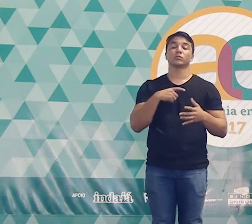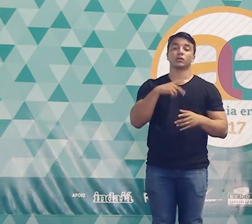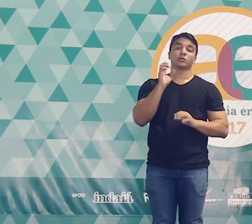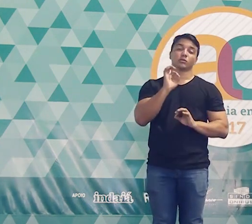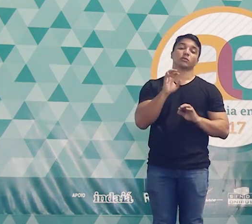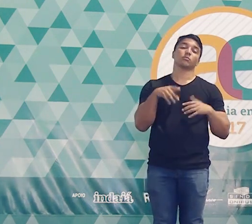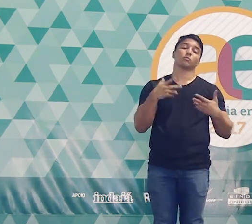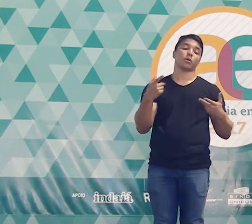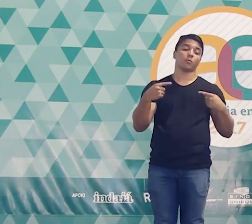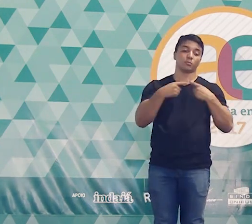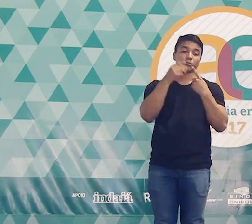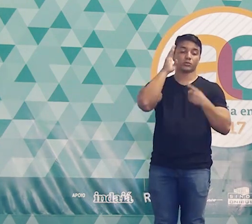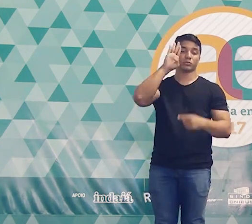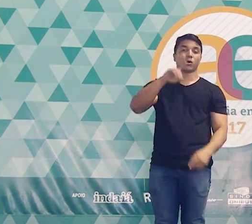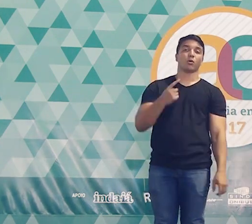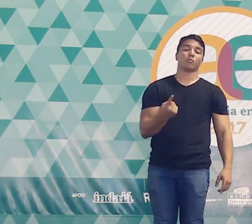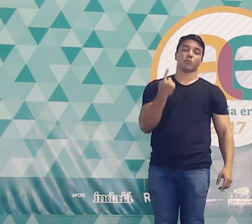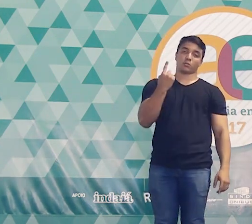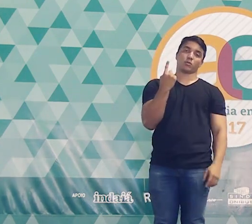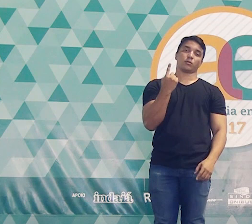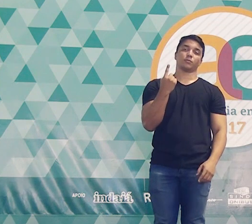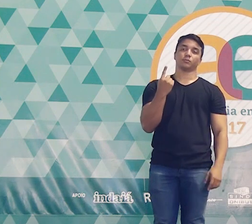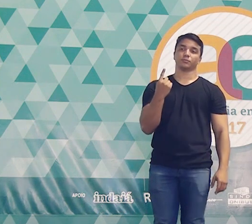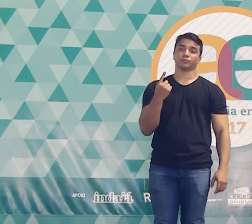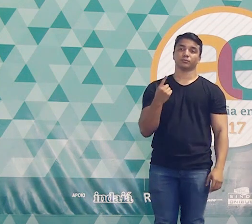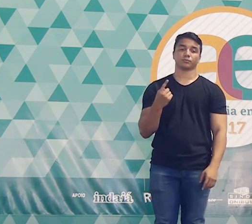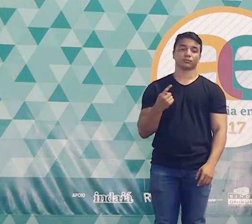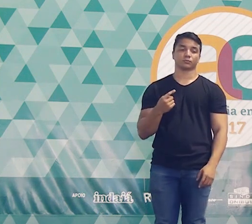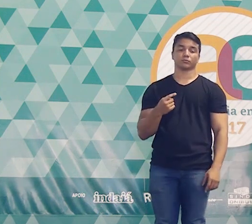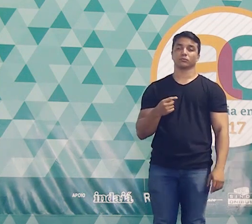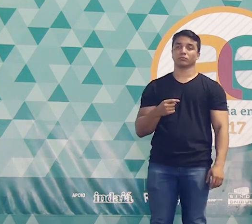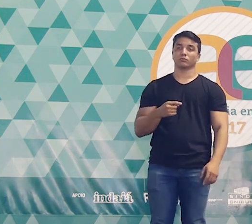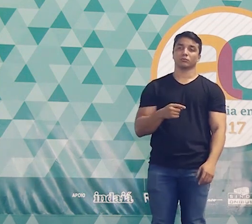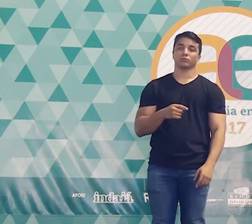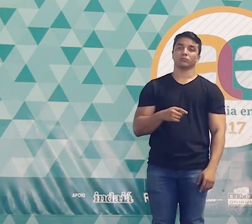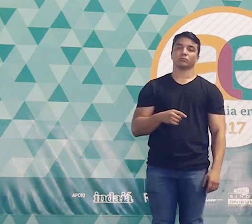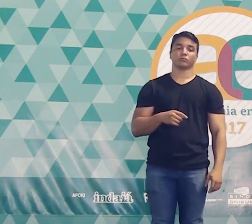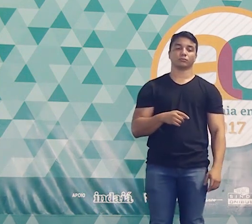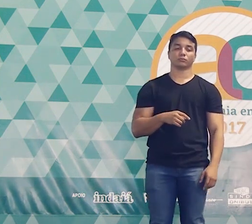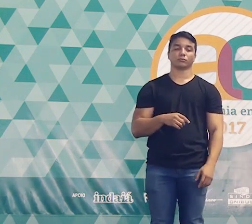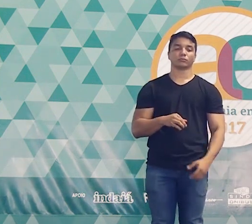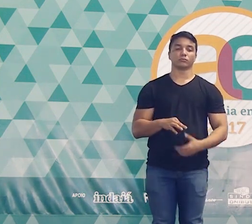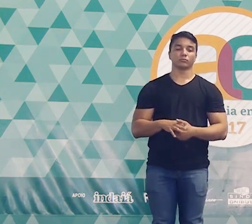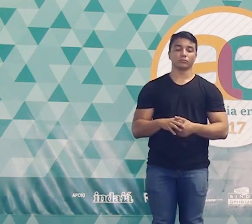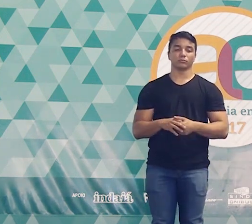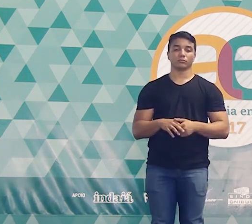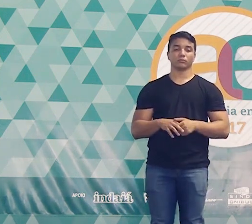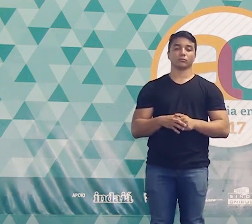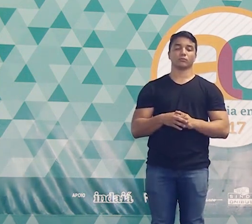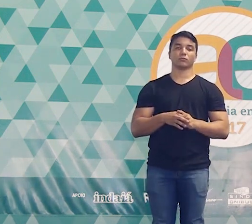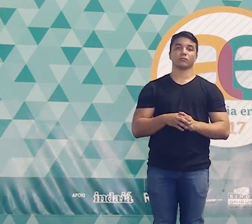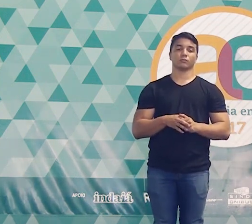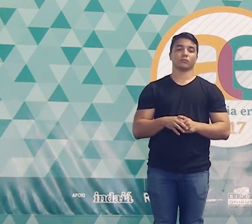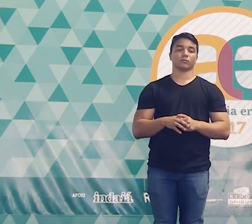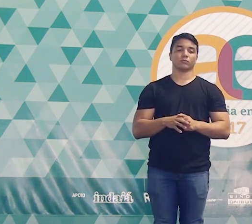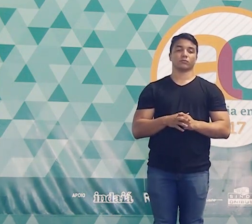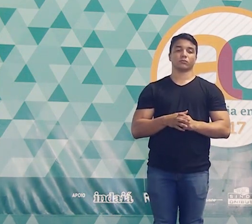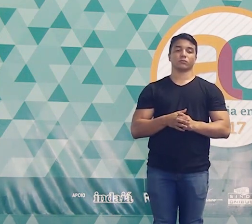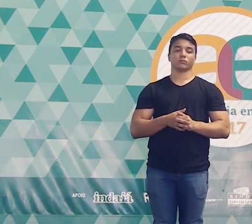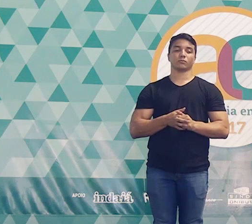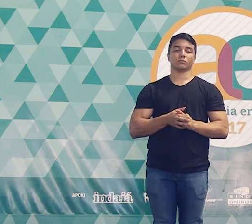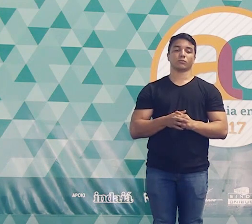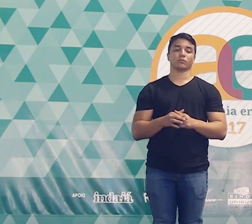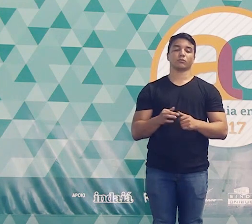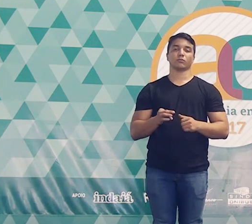Então vai ser que tiver mais complexo golgiense, que é a número 1. Concorda aí? Muito bem. Essa é a última nossa e eu vou